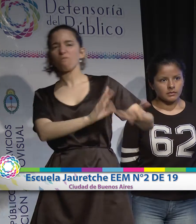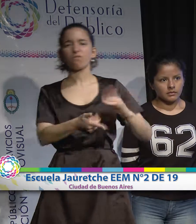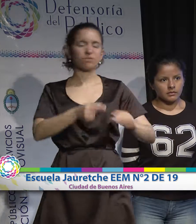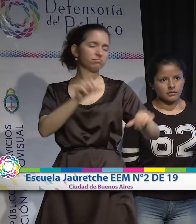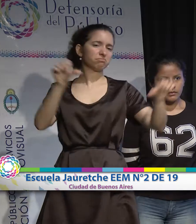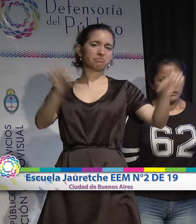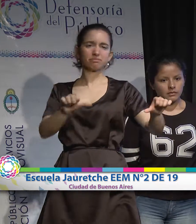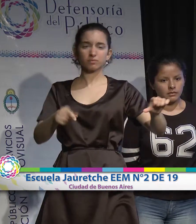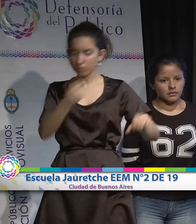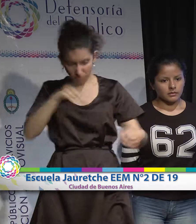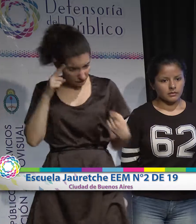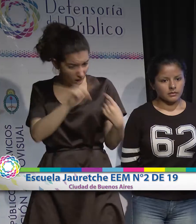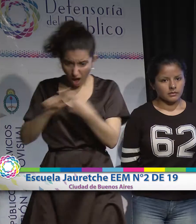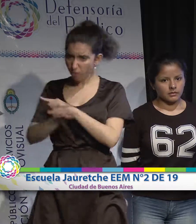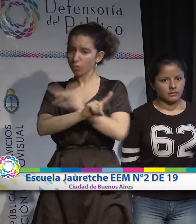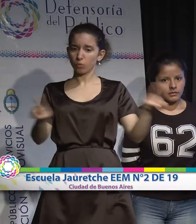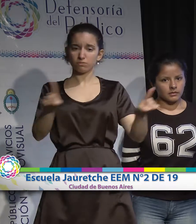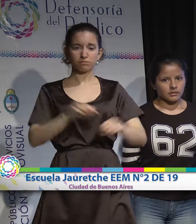y no estamos de acuerdo con eso.